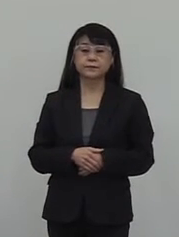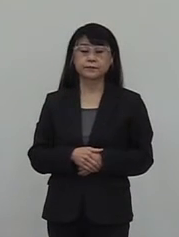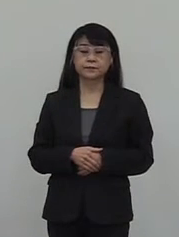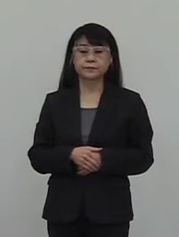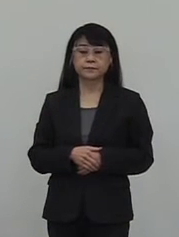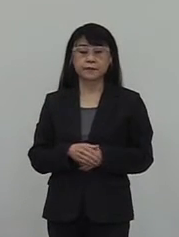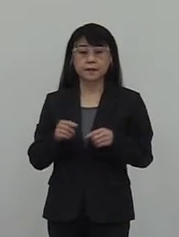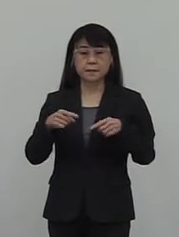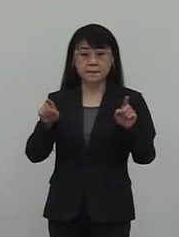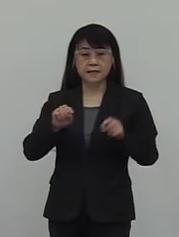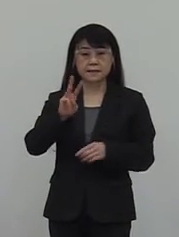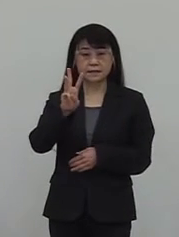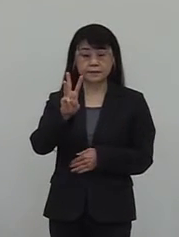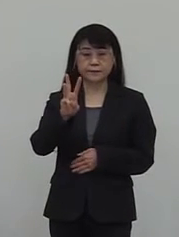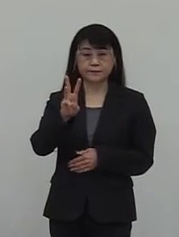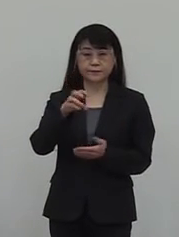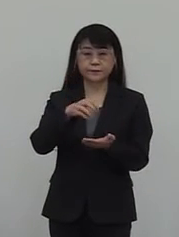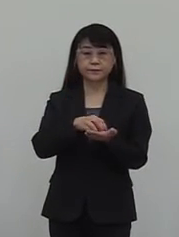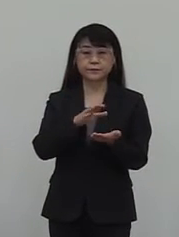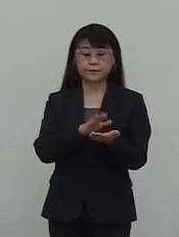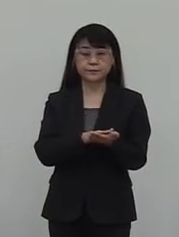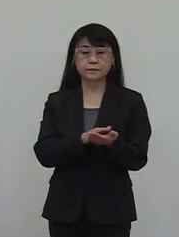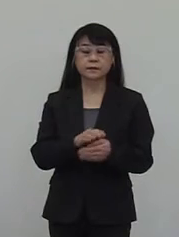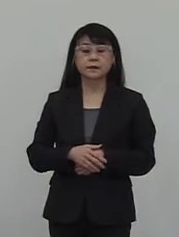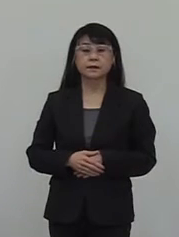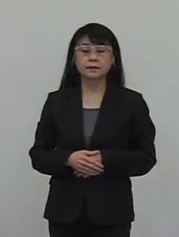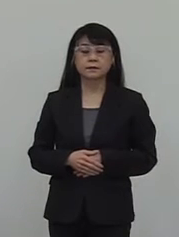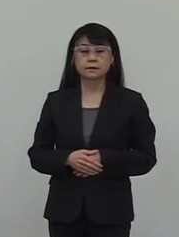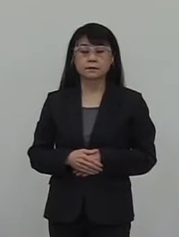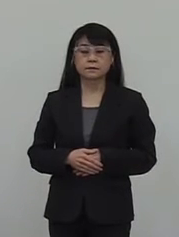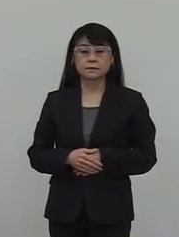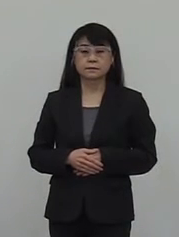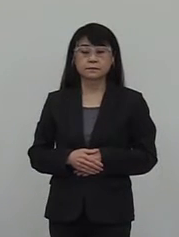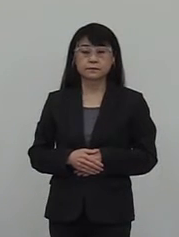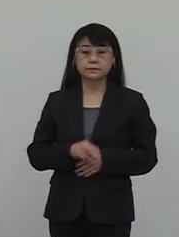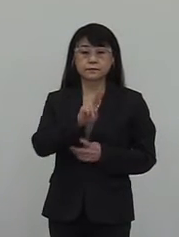は3ページ一番下になりますが